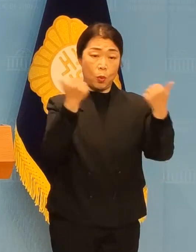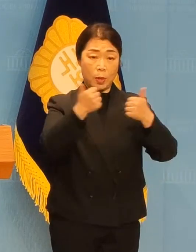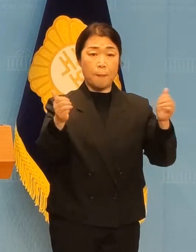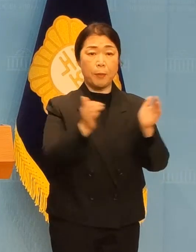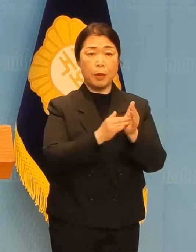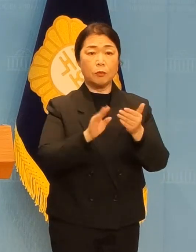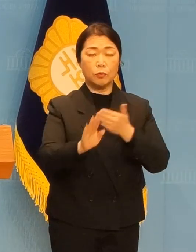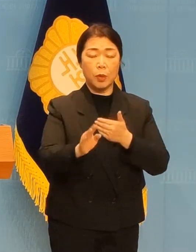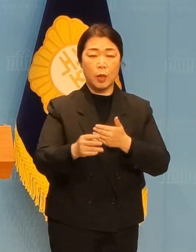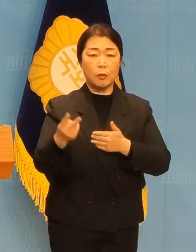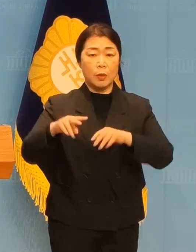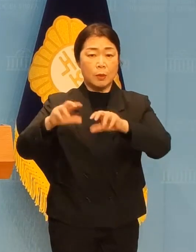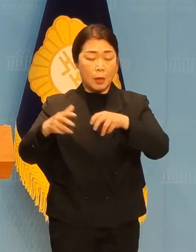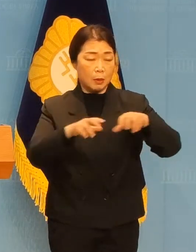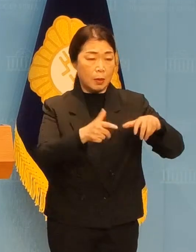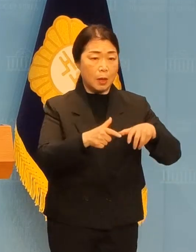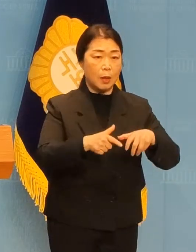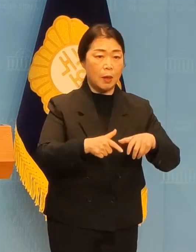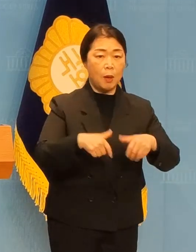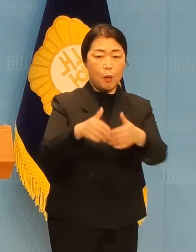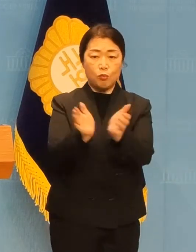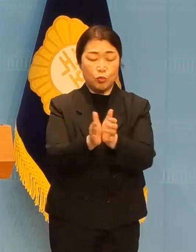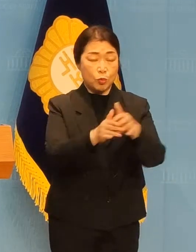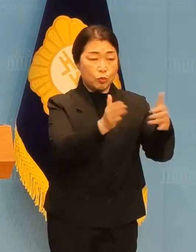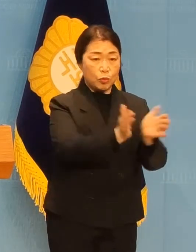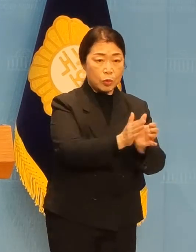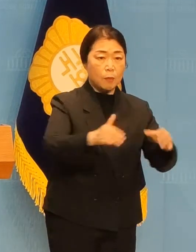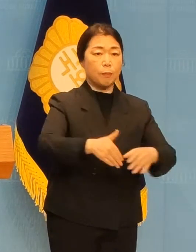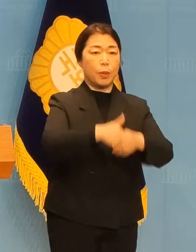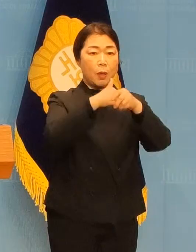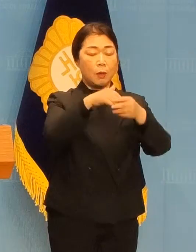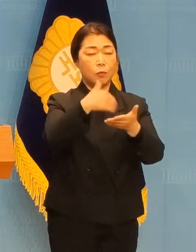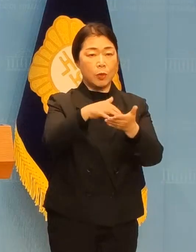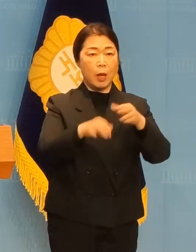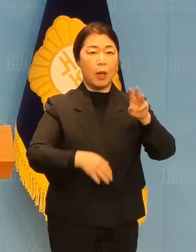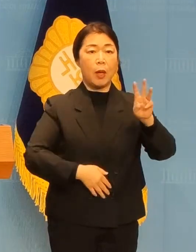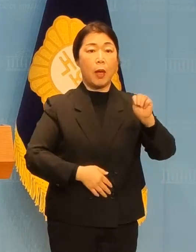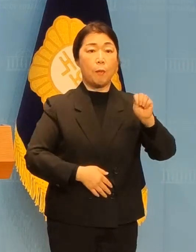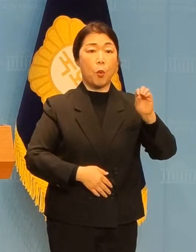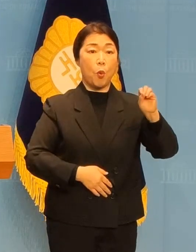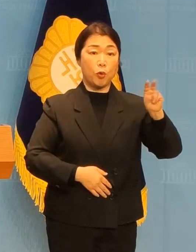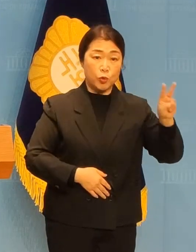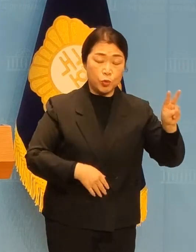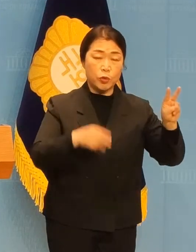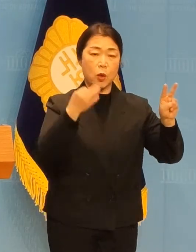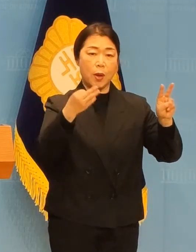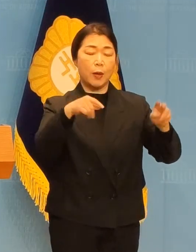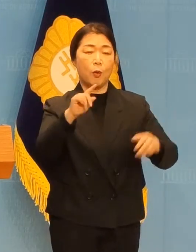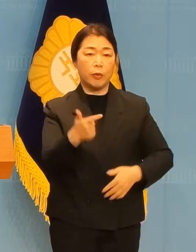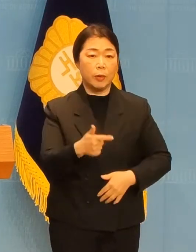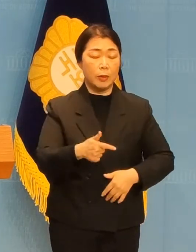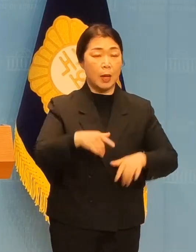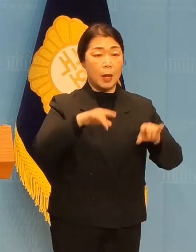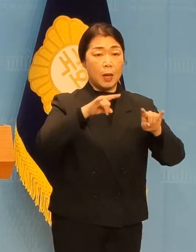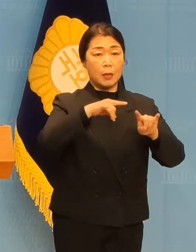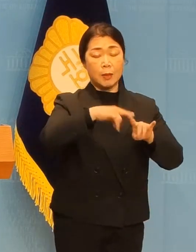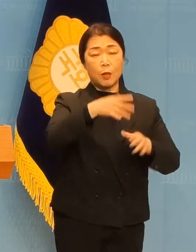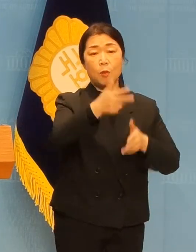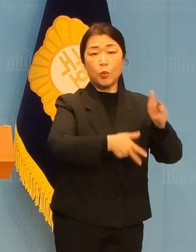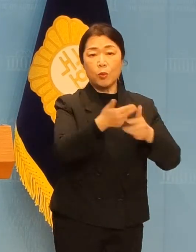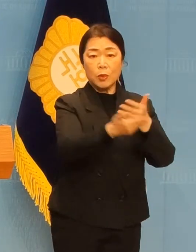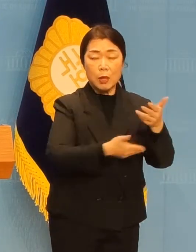간 MOU 14건이 체결됐습니다. 산업통상, 디지털 기술, 공급망